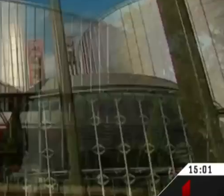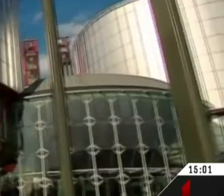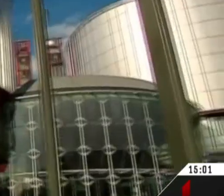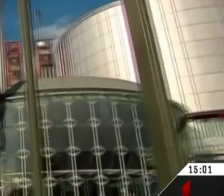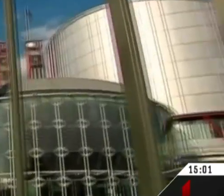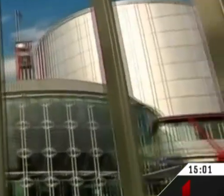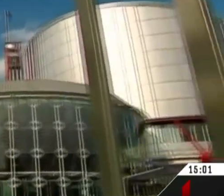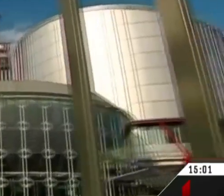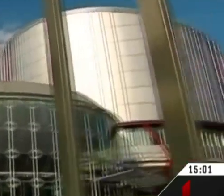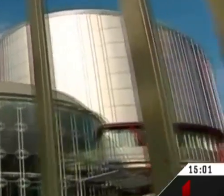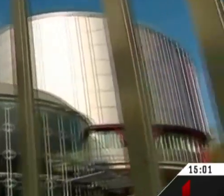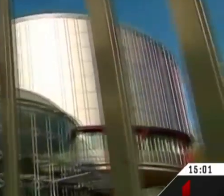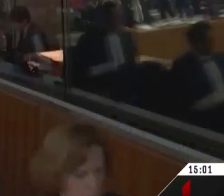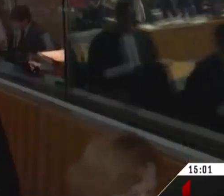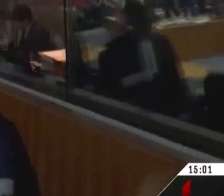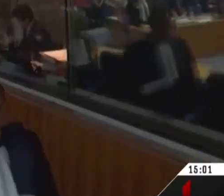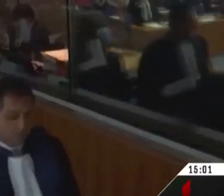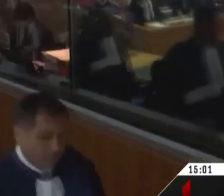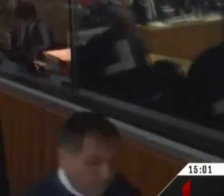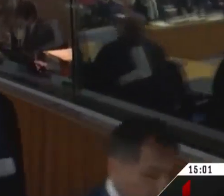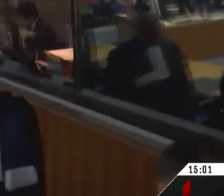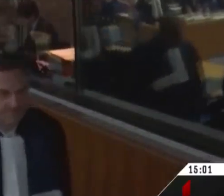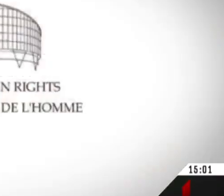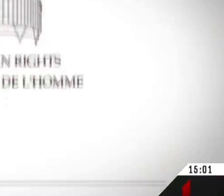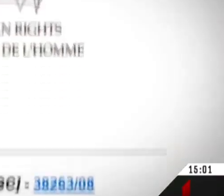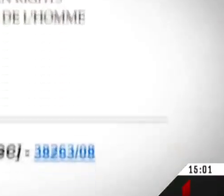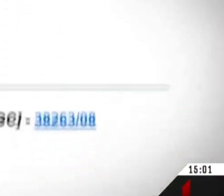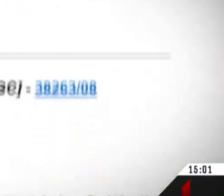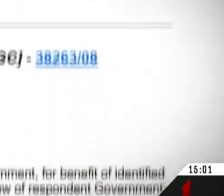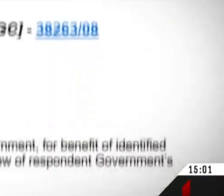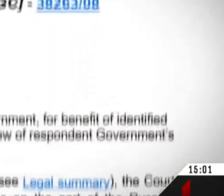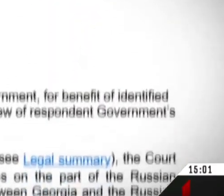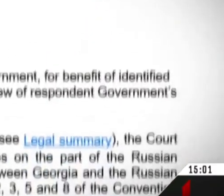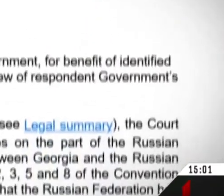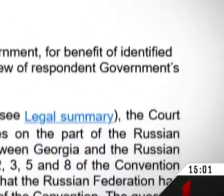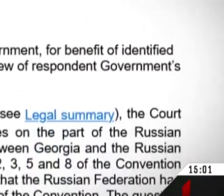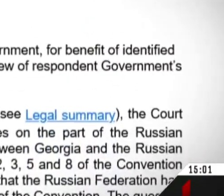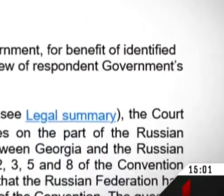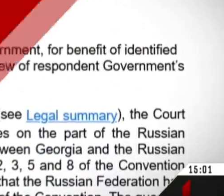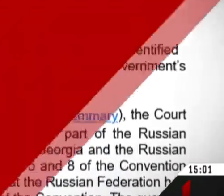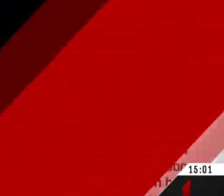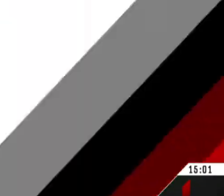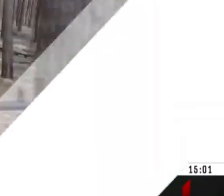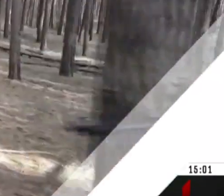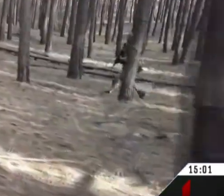Strasburgi s-a samartlos ide verti gamem tune beli gadet scutile ba. Ruset s-a cartolos tuis compensatii izgadehta mauzeps.